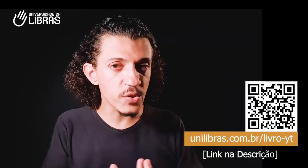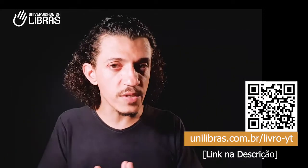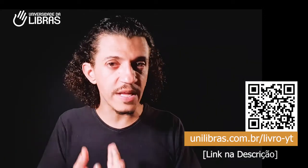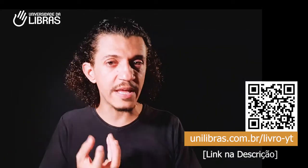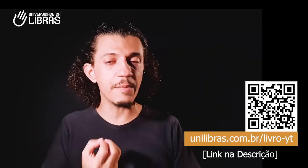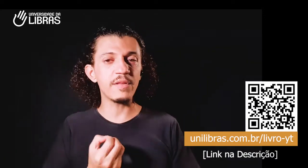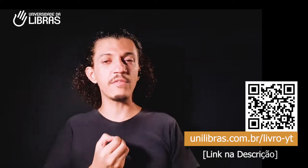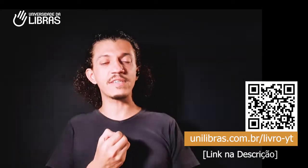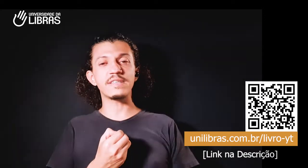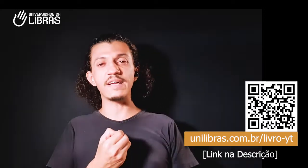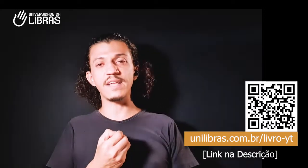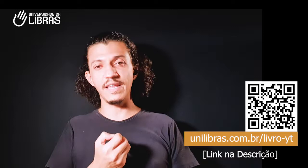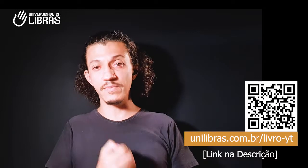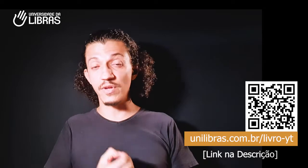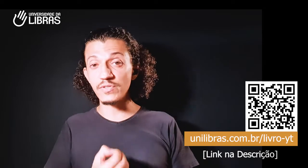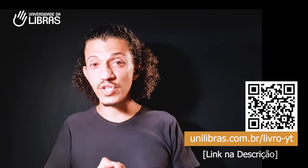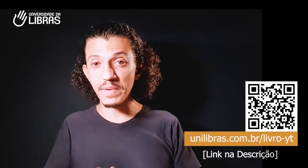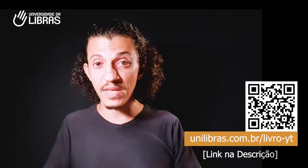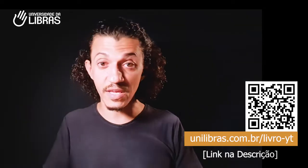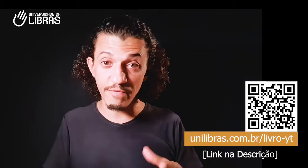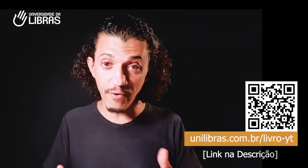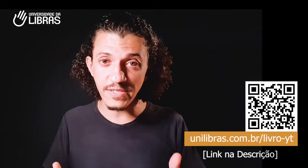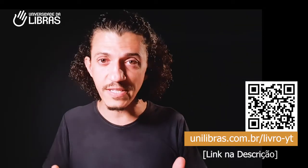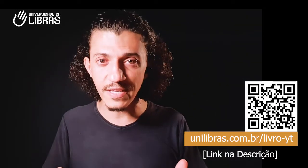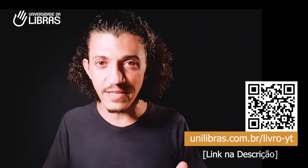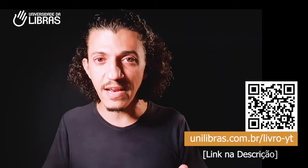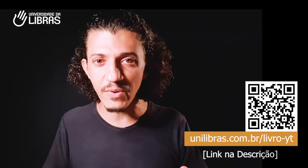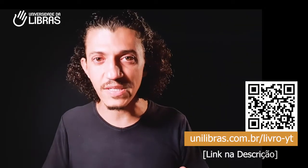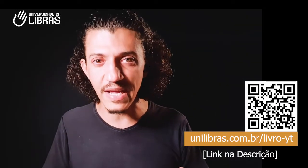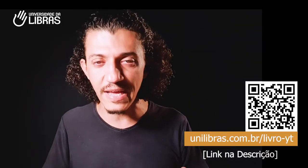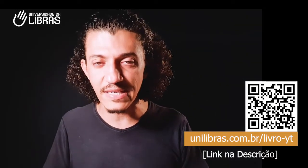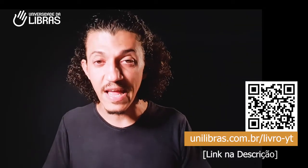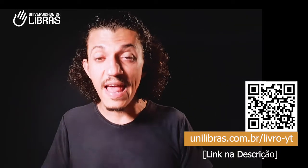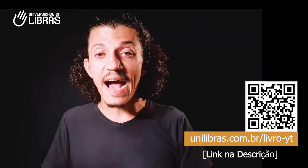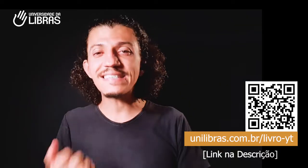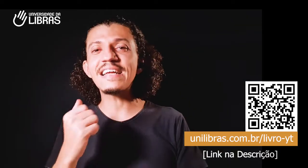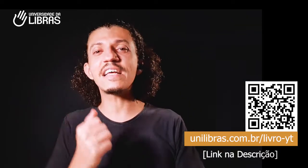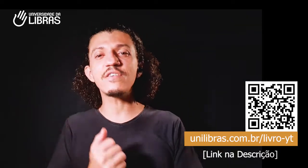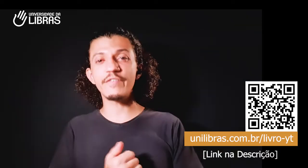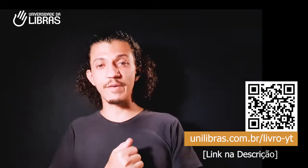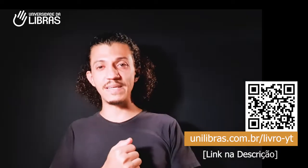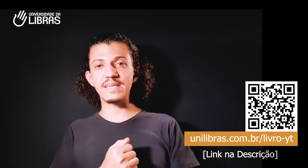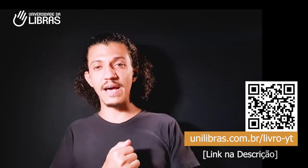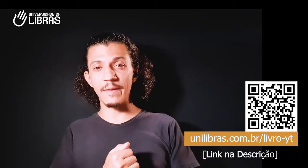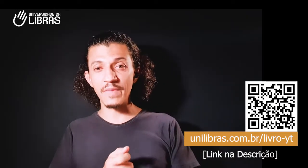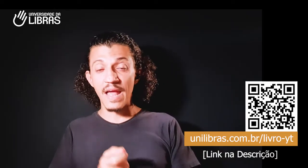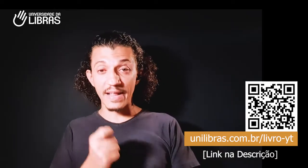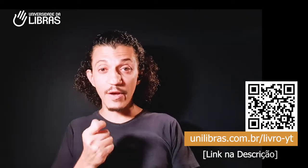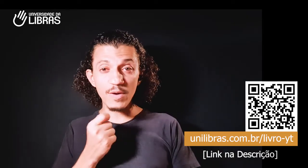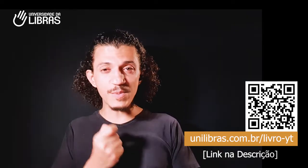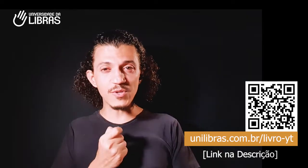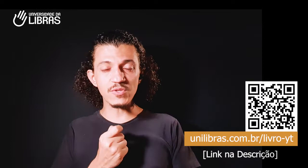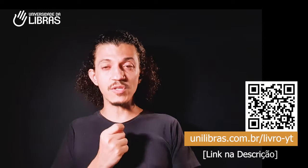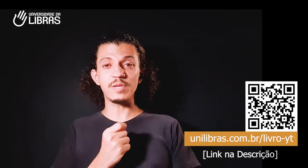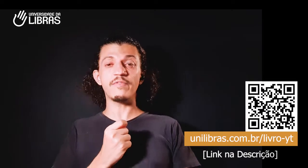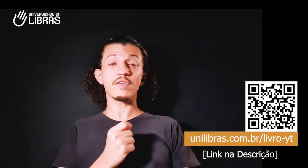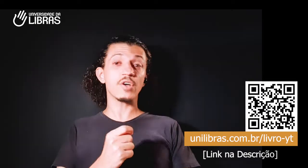as pessoas da equipe da Universidade da livros nosso time que bons anos da língua de sinais a sinalização estão mais claras até algumas pessoas nós temos